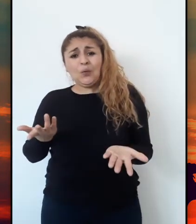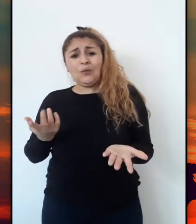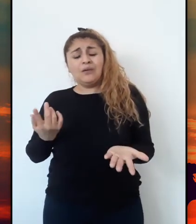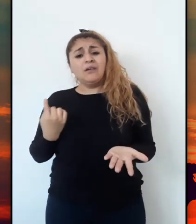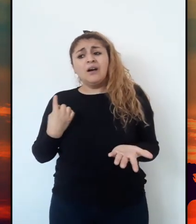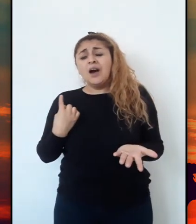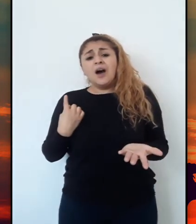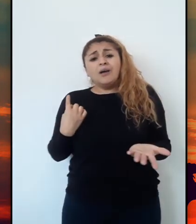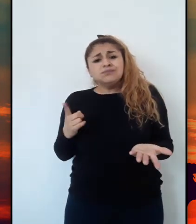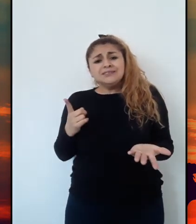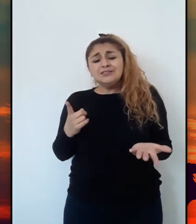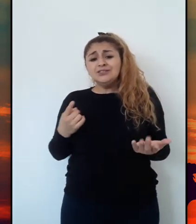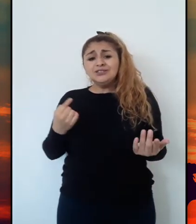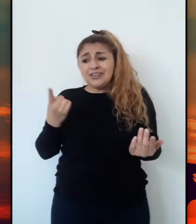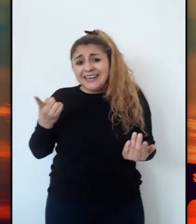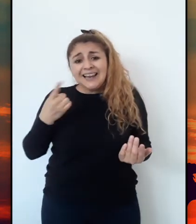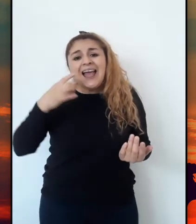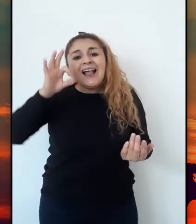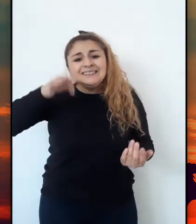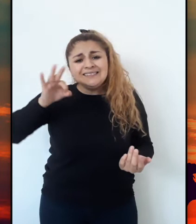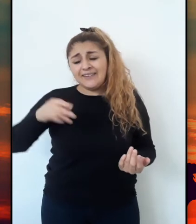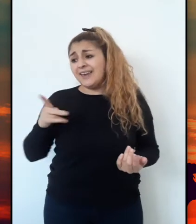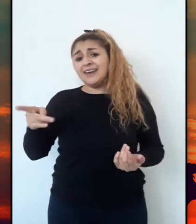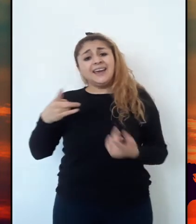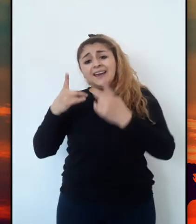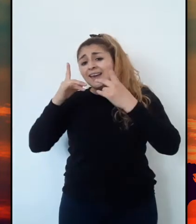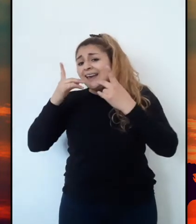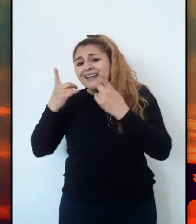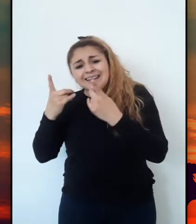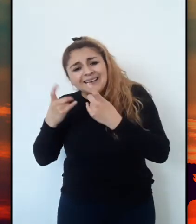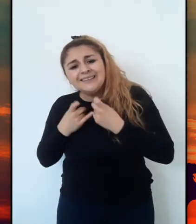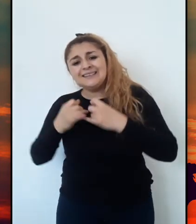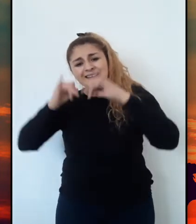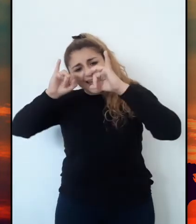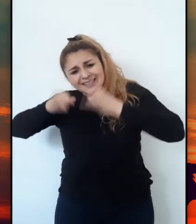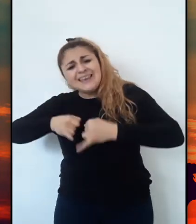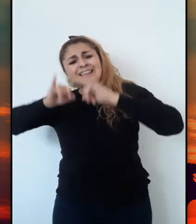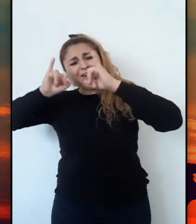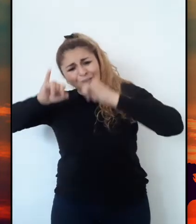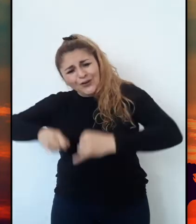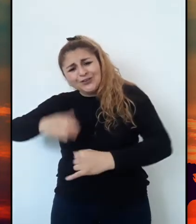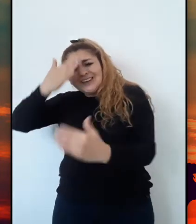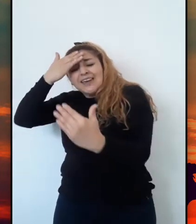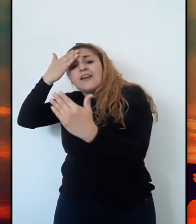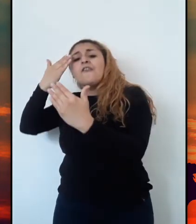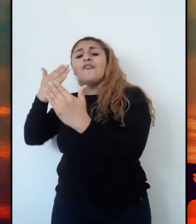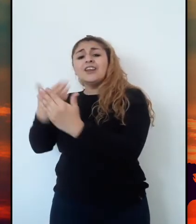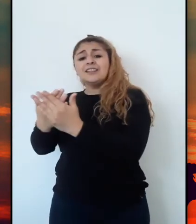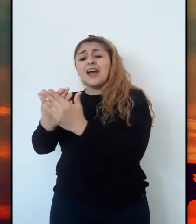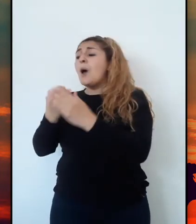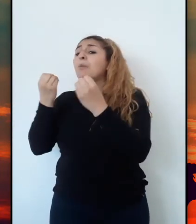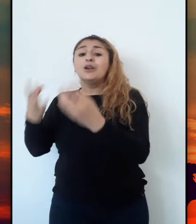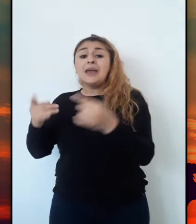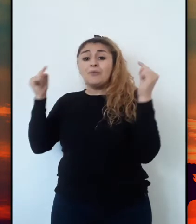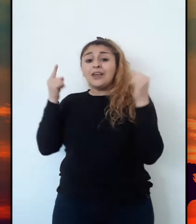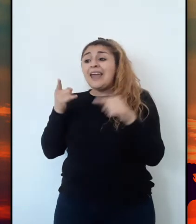aquel Cristo, él, en los días de su carne, ayant presenté avec de grands cris